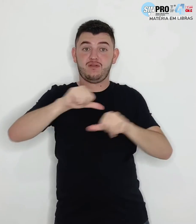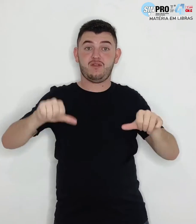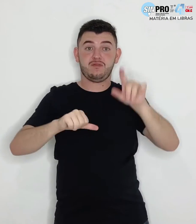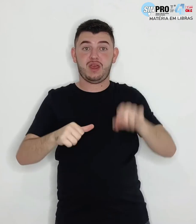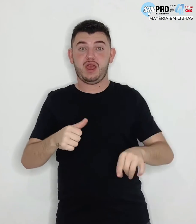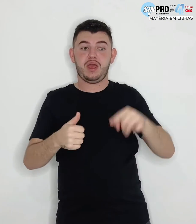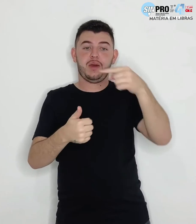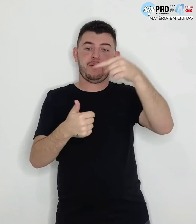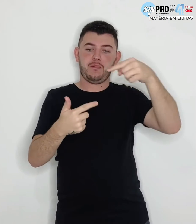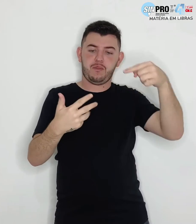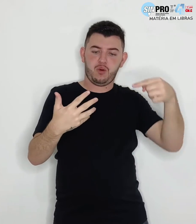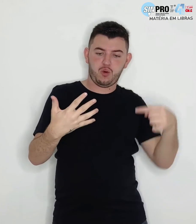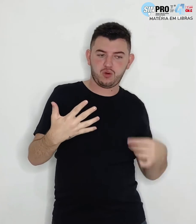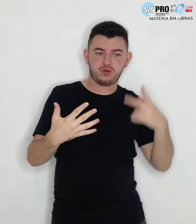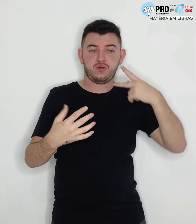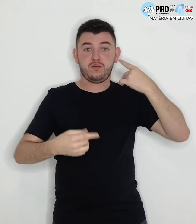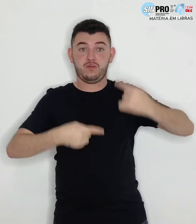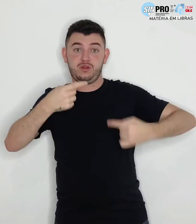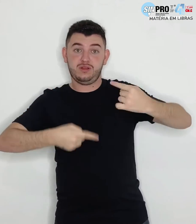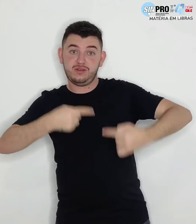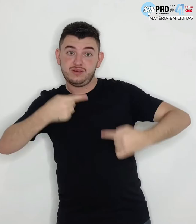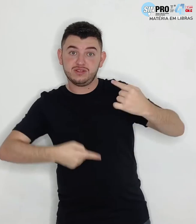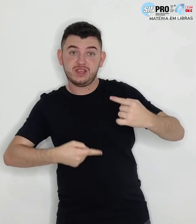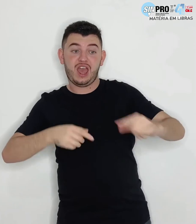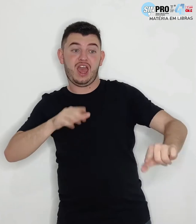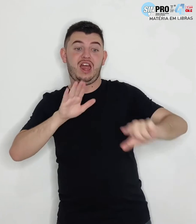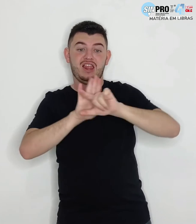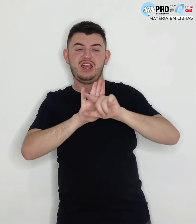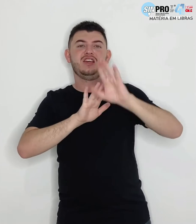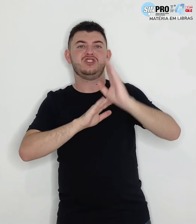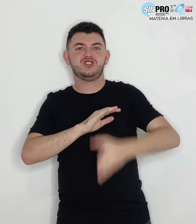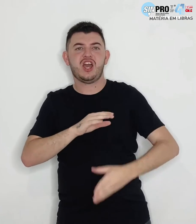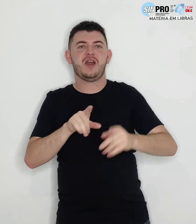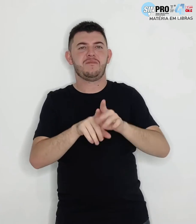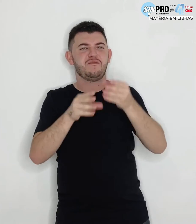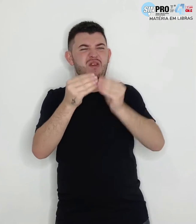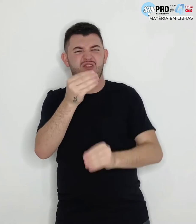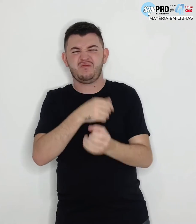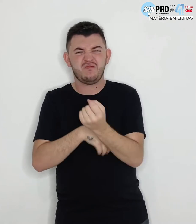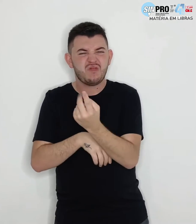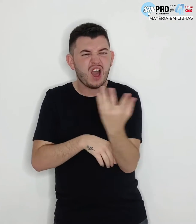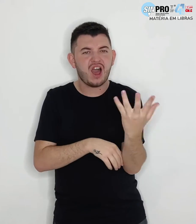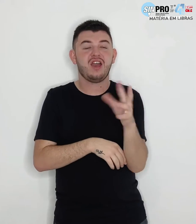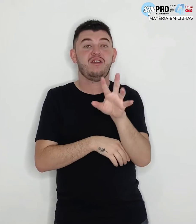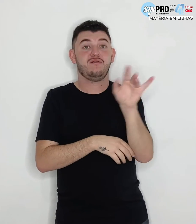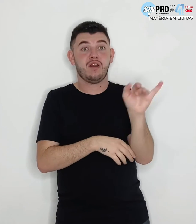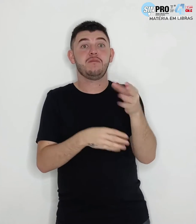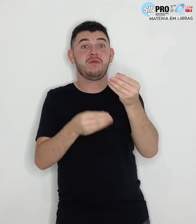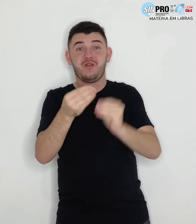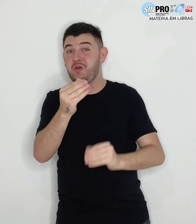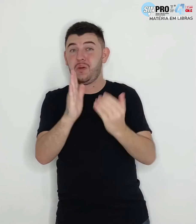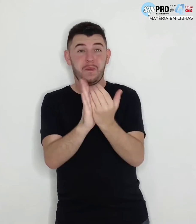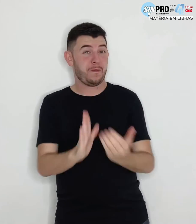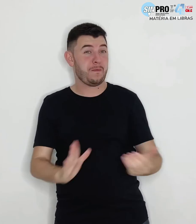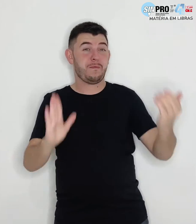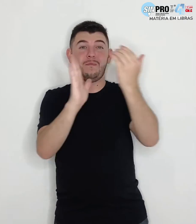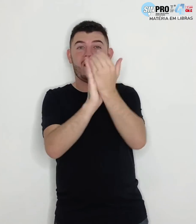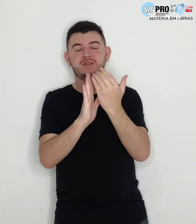dessa política. Ela é lei, já causou uma série de estragos, mas ainda pode gerar outro grave dano para professores